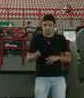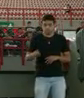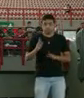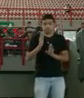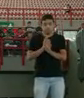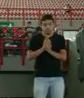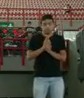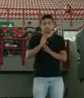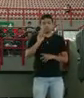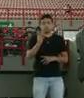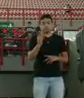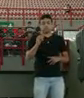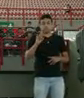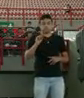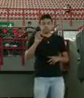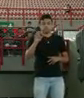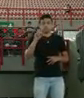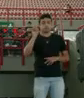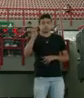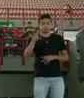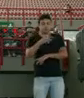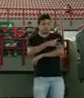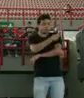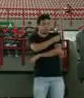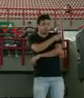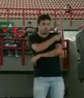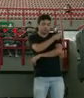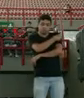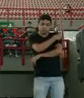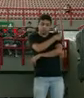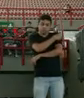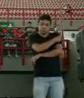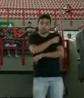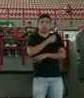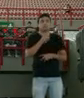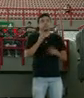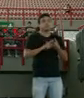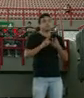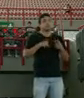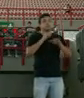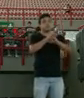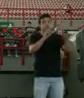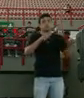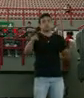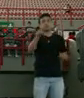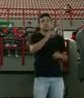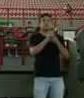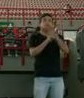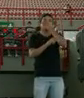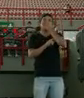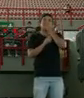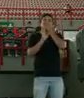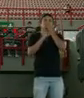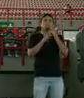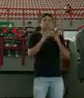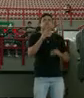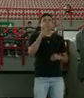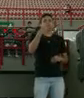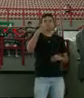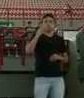hipofisário, basta começar a tomar esse hormônio, tá certo? Dá um detalhe para vocês. Há 40